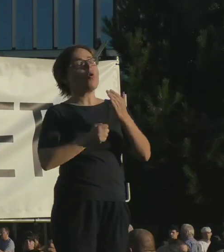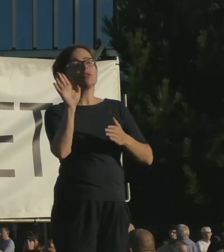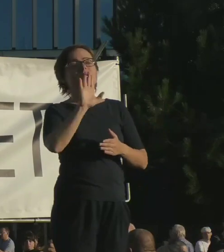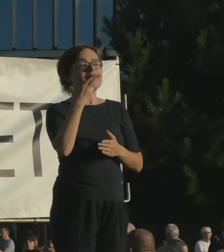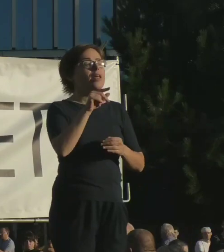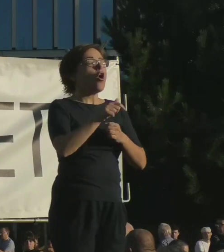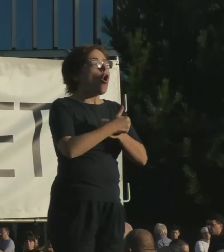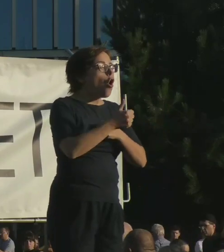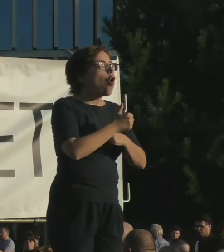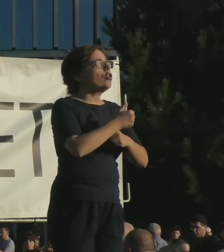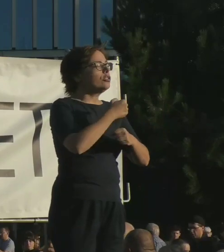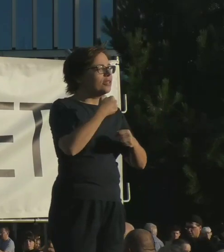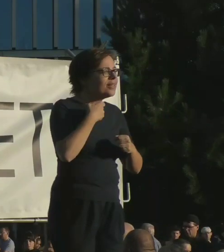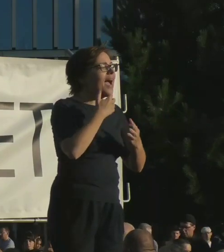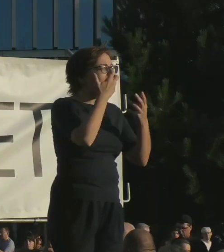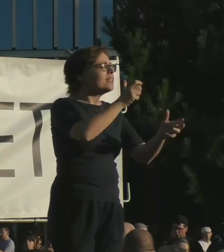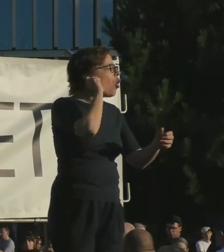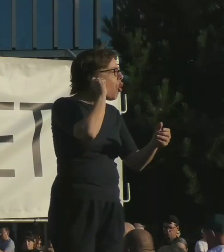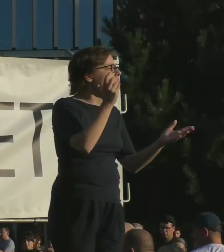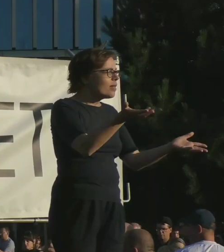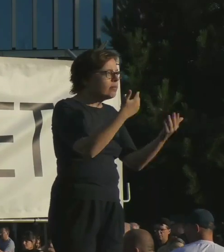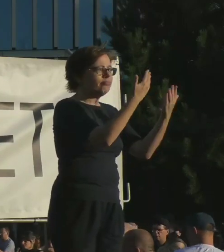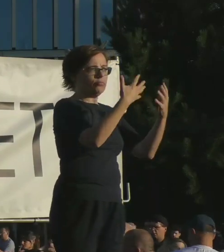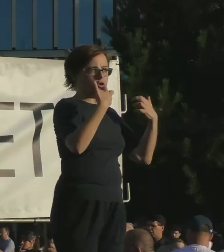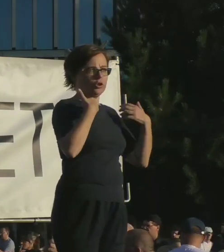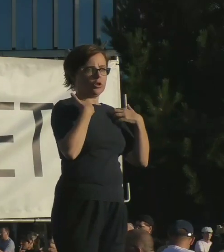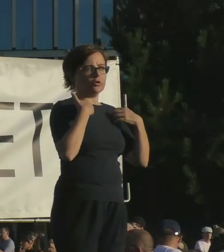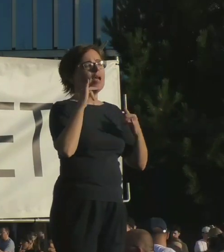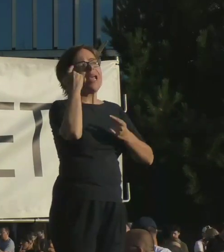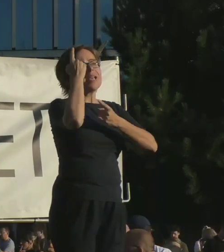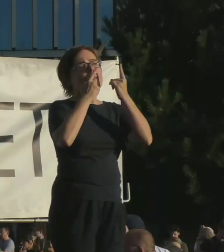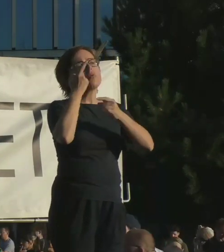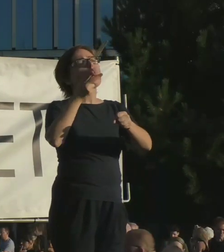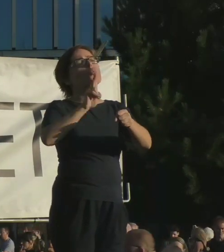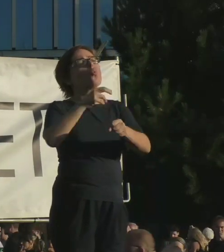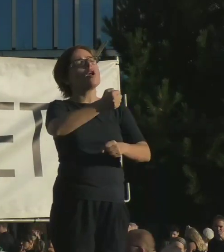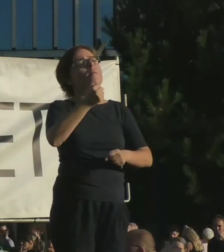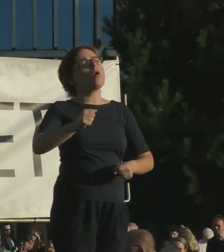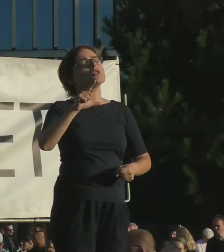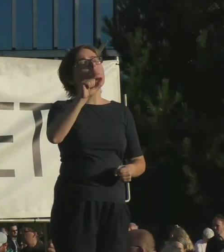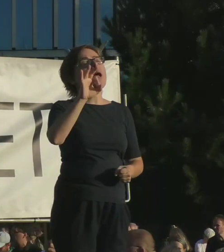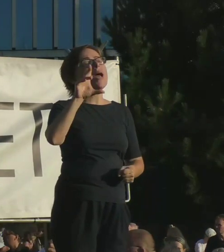kobiet. Jak myślicie, który poseł PSL to powiedział?